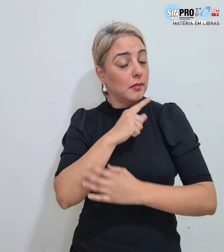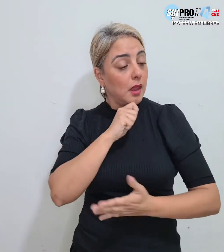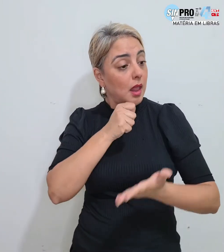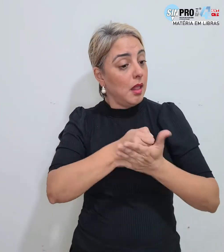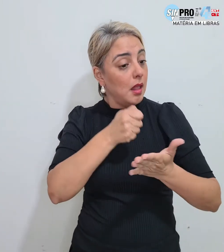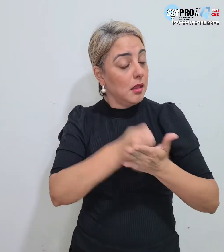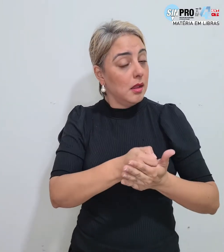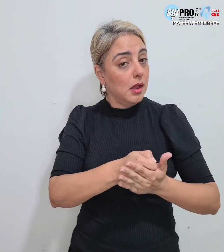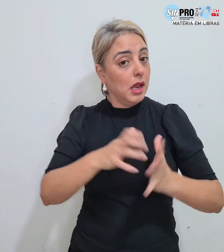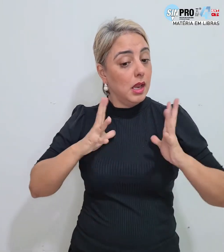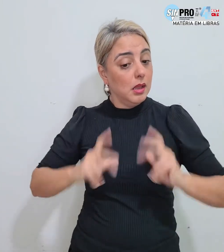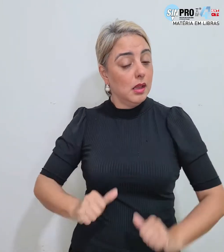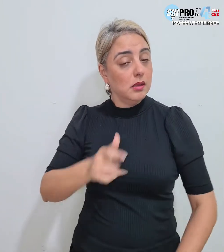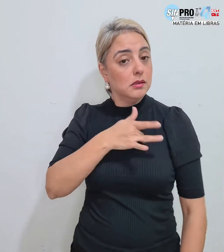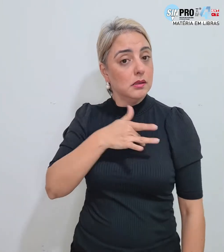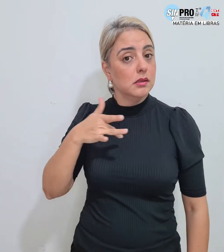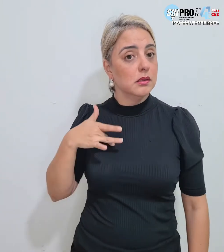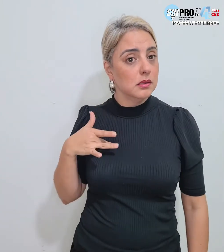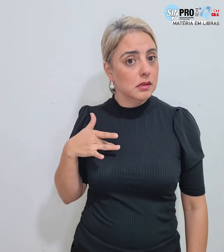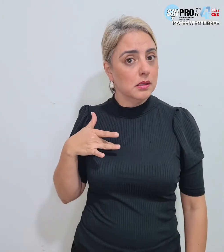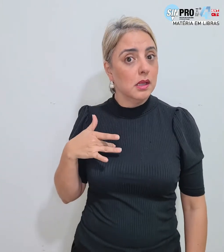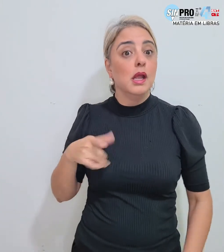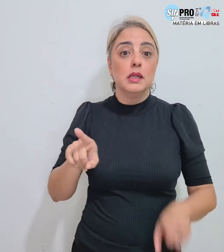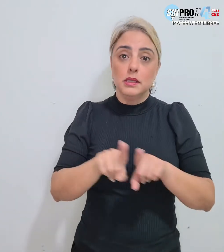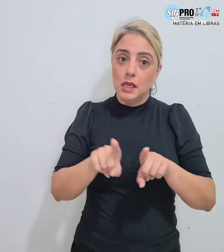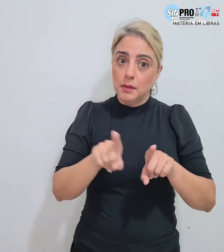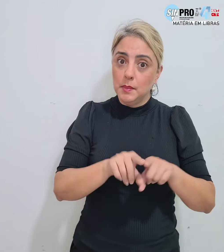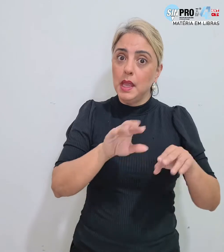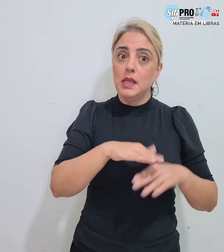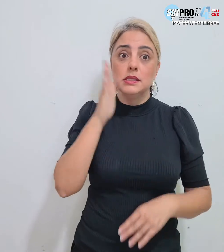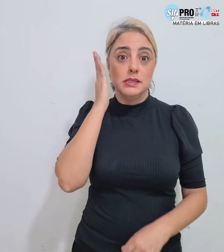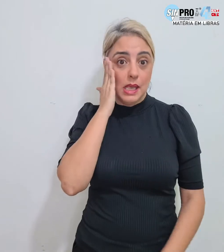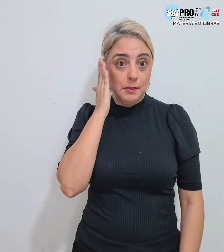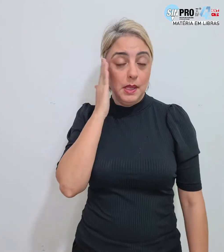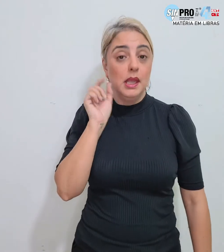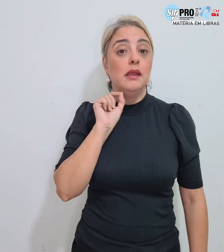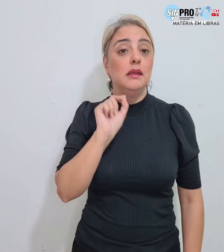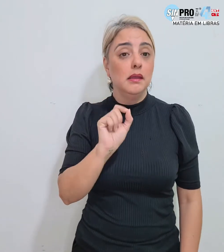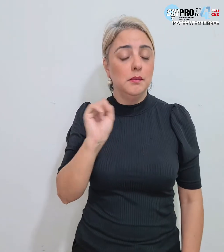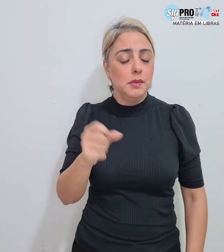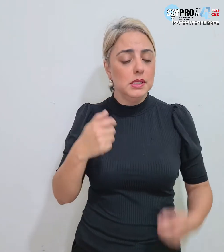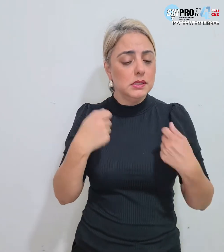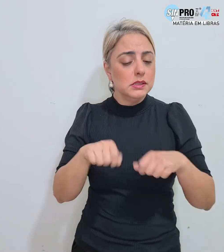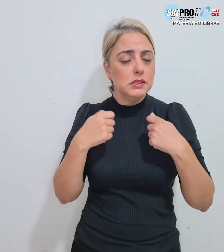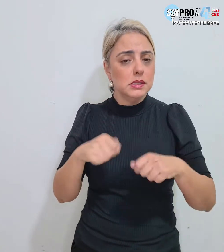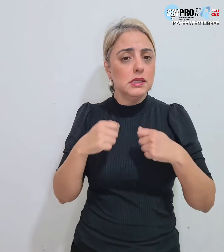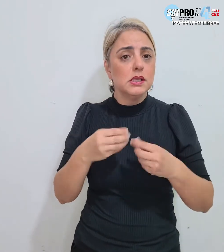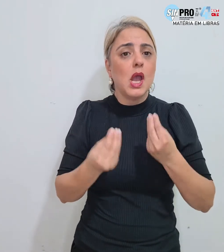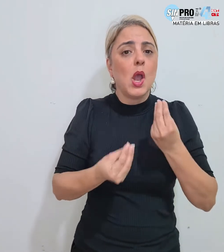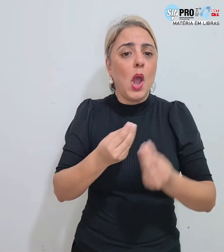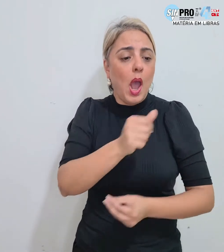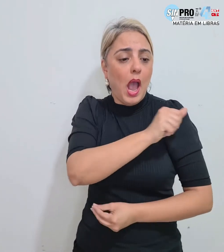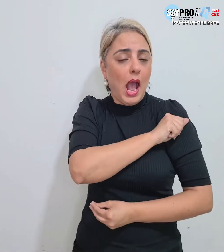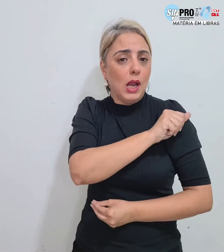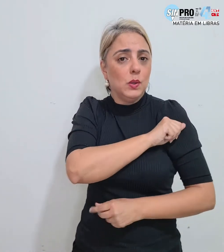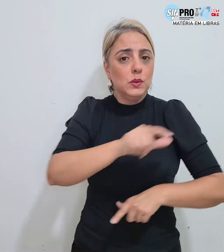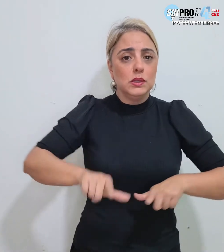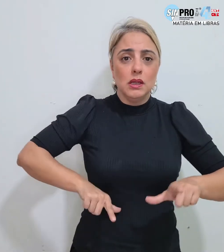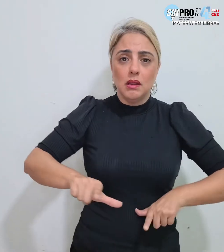de saúde e segurança. Além disso, deve ser levada em consideração a situação dos alunos e